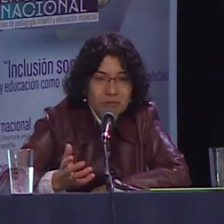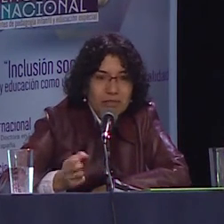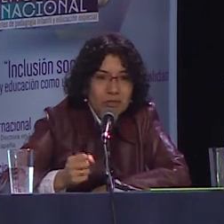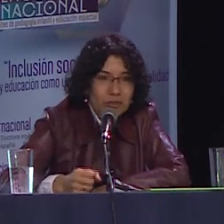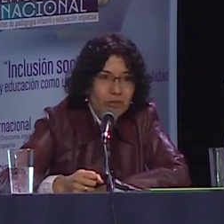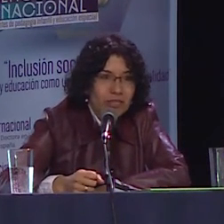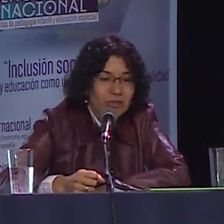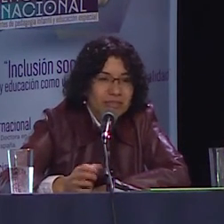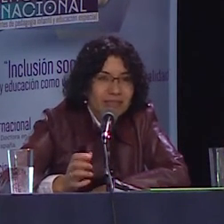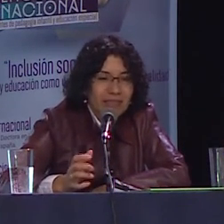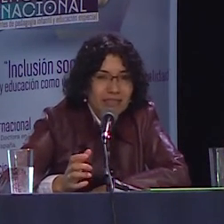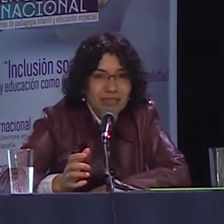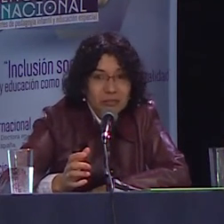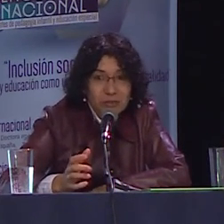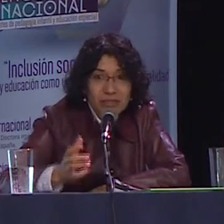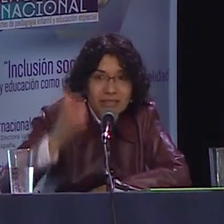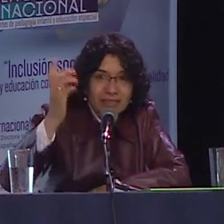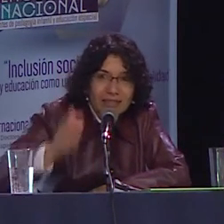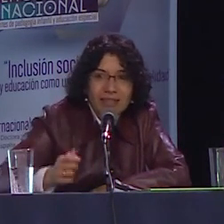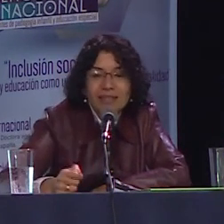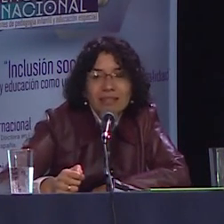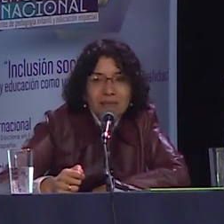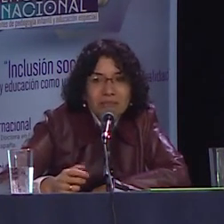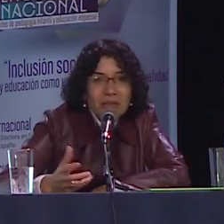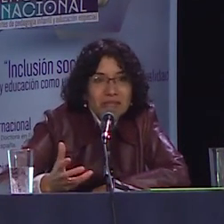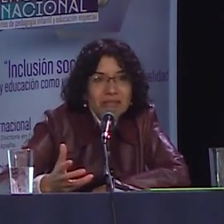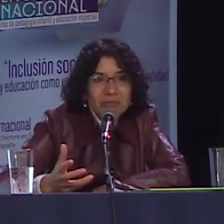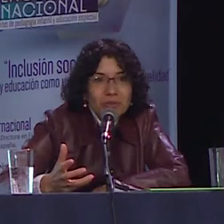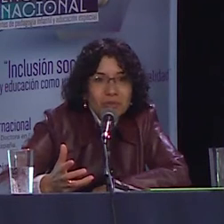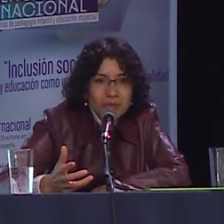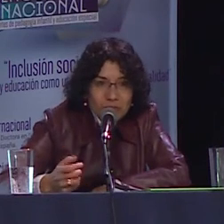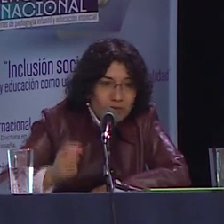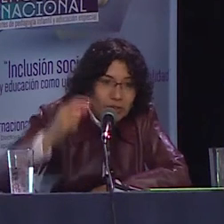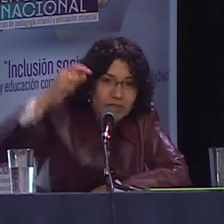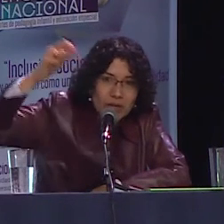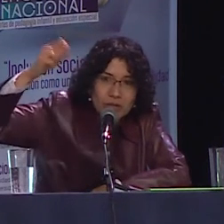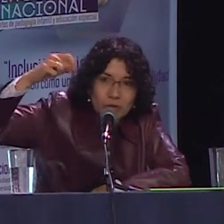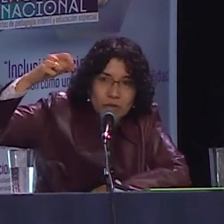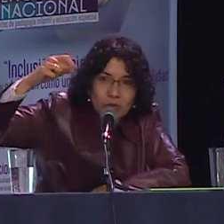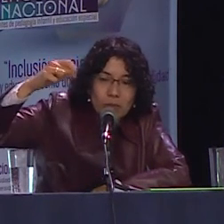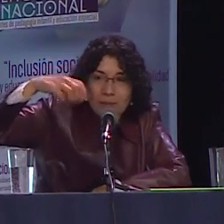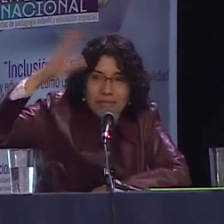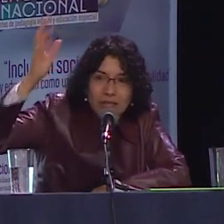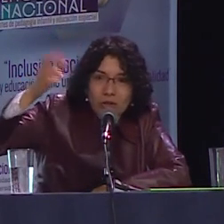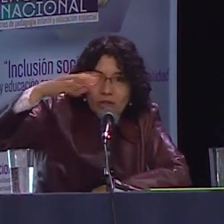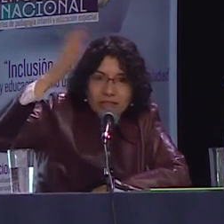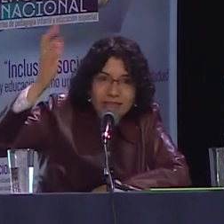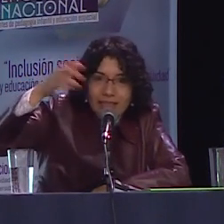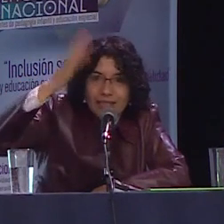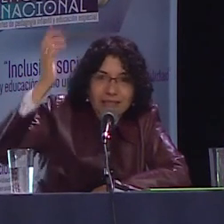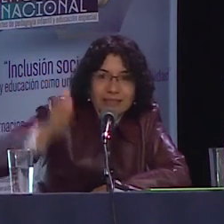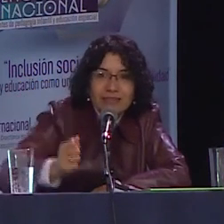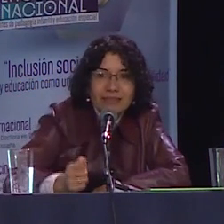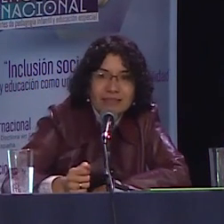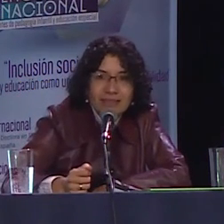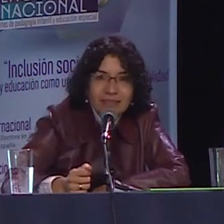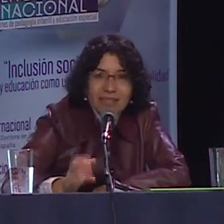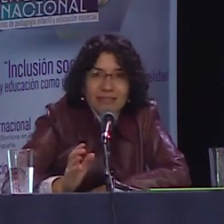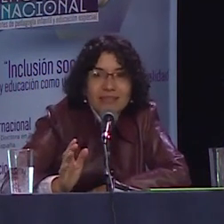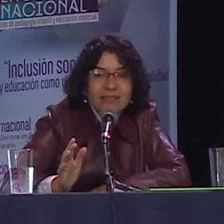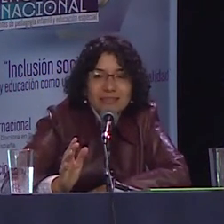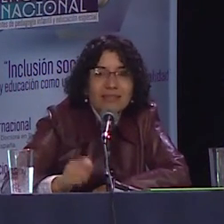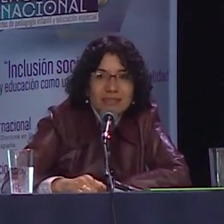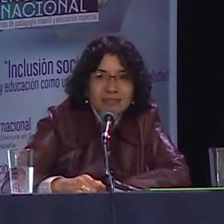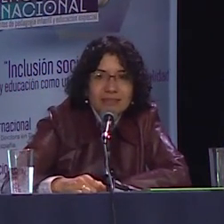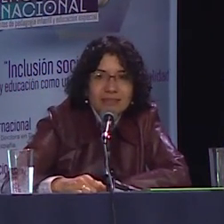vetas por reconstruir. Yo les decía ayer a los profes: ¿qué tal si a veces uno con solo llevar un papel de colores a la clase ya